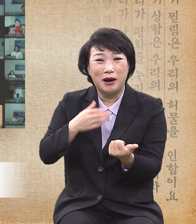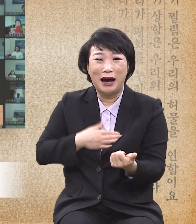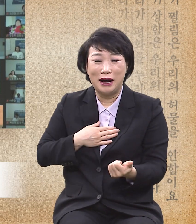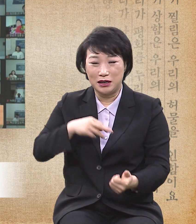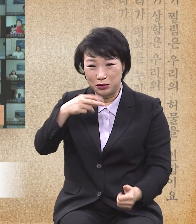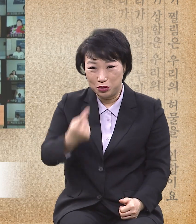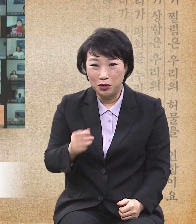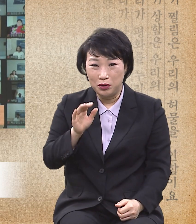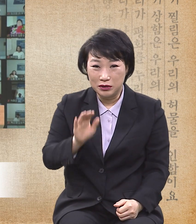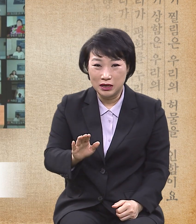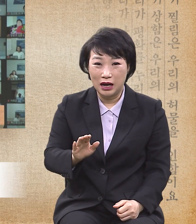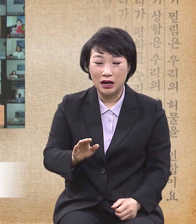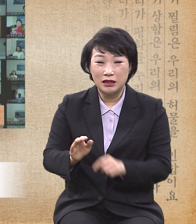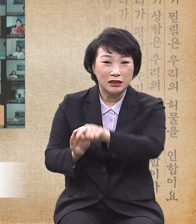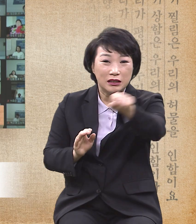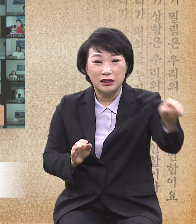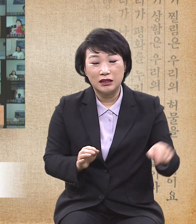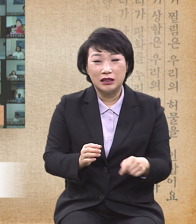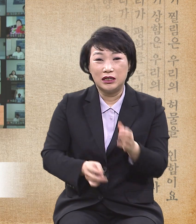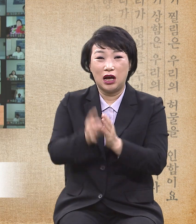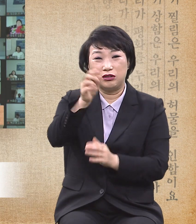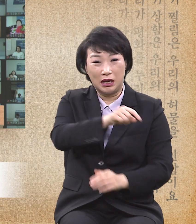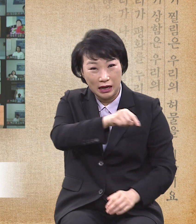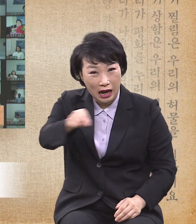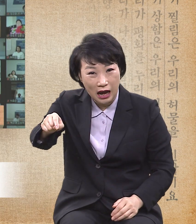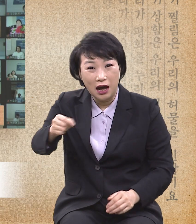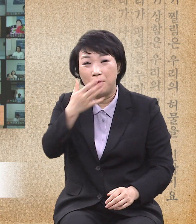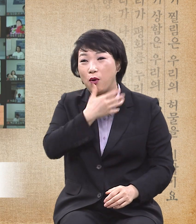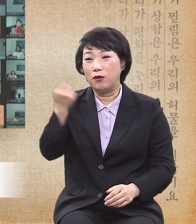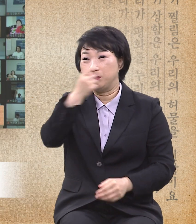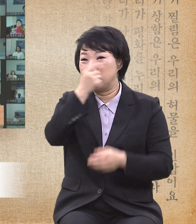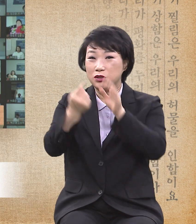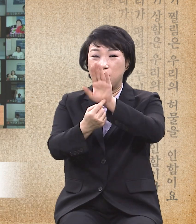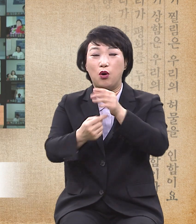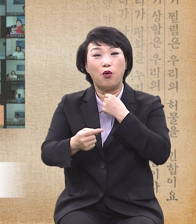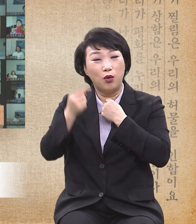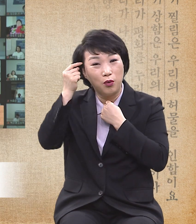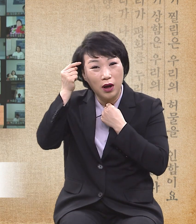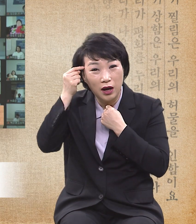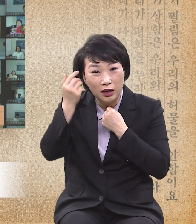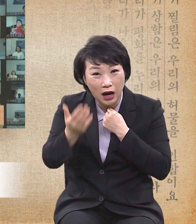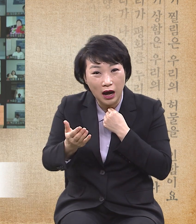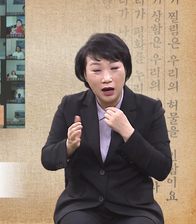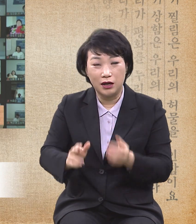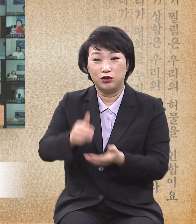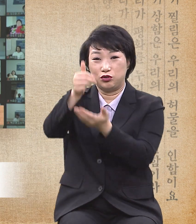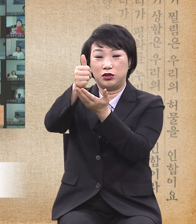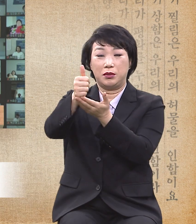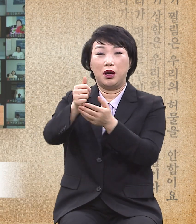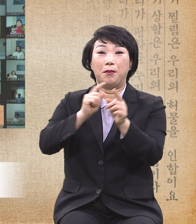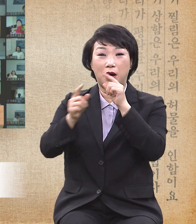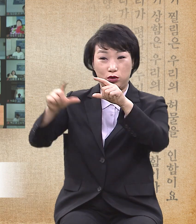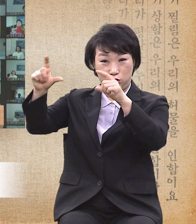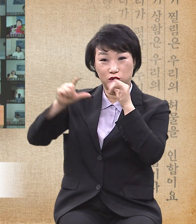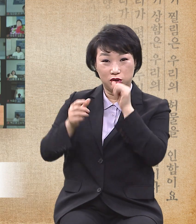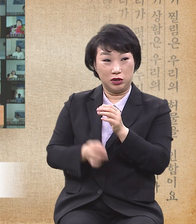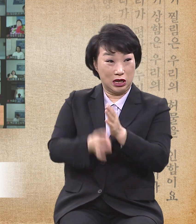놓고도 왜 그들은 예루살렘의 복음이 증거되길 원했느냐? 주님이